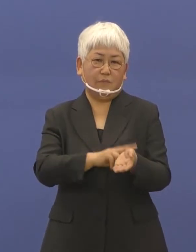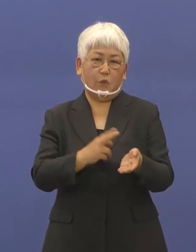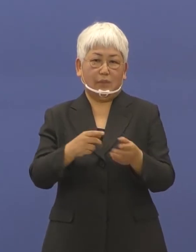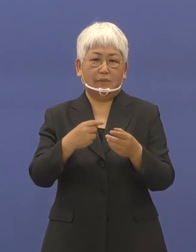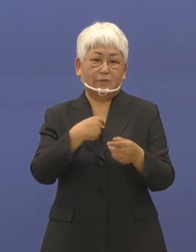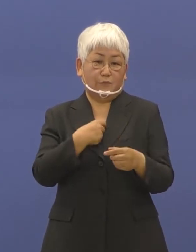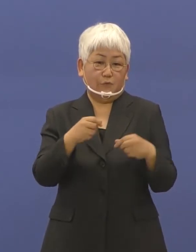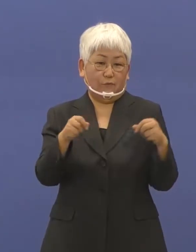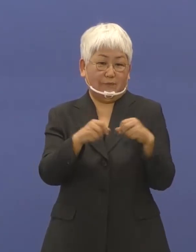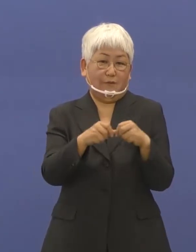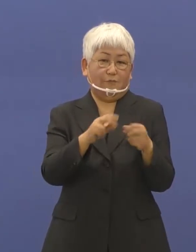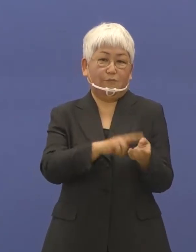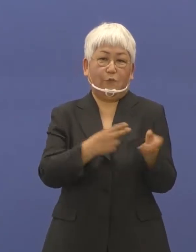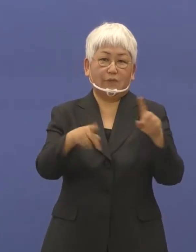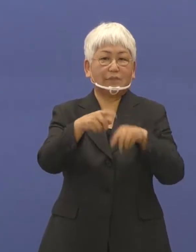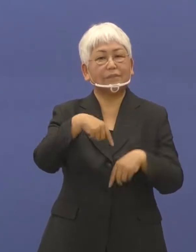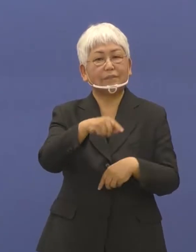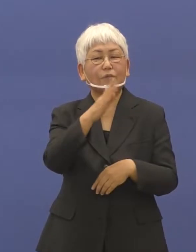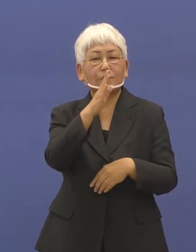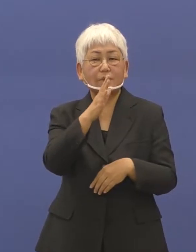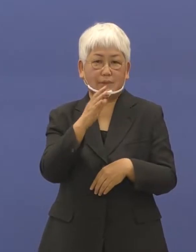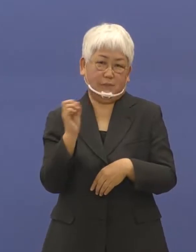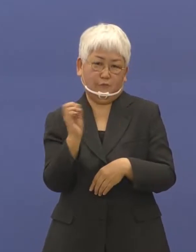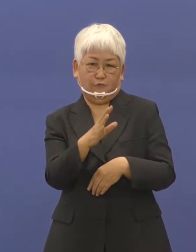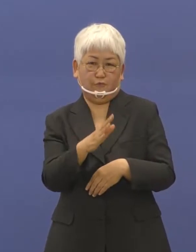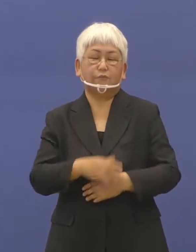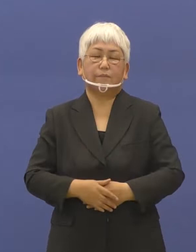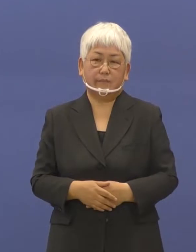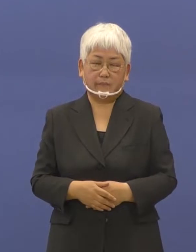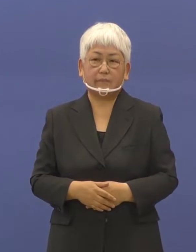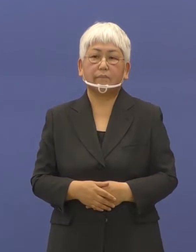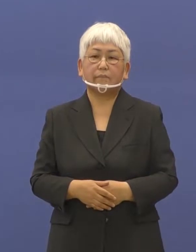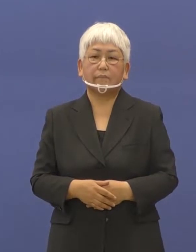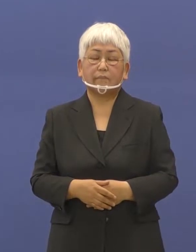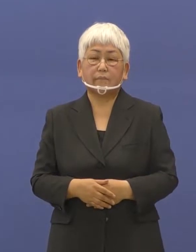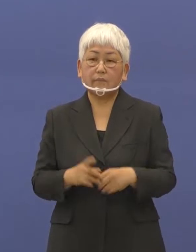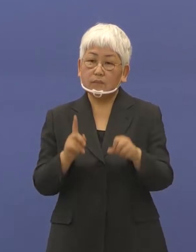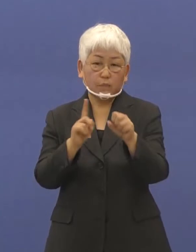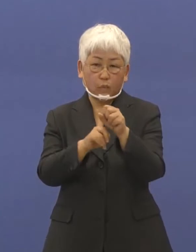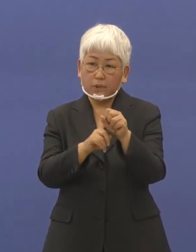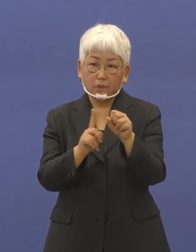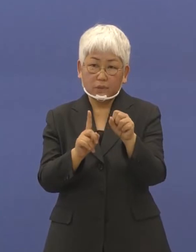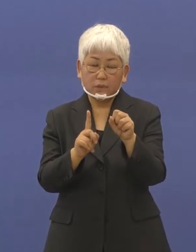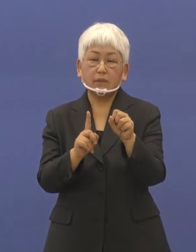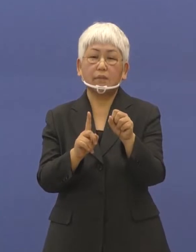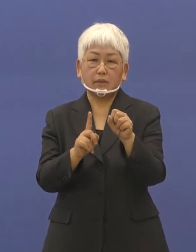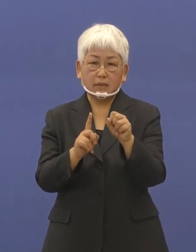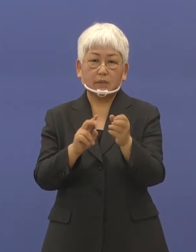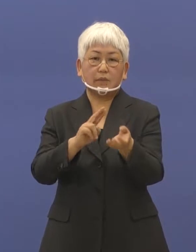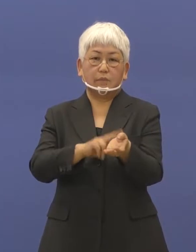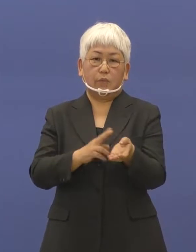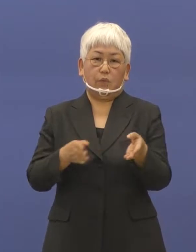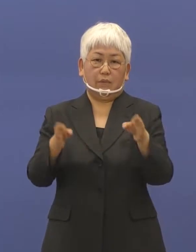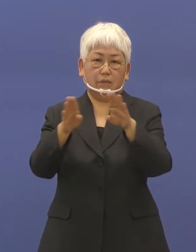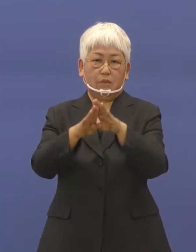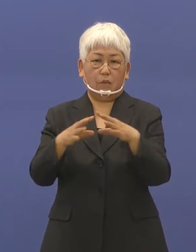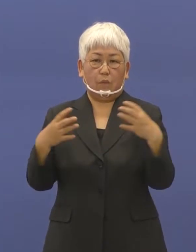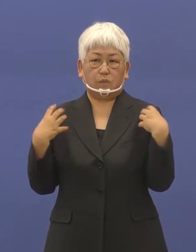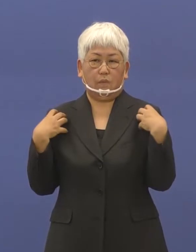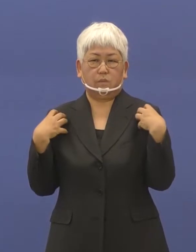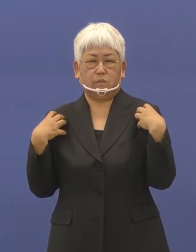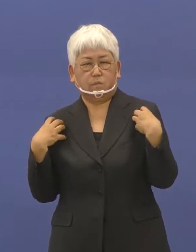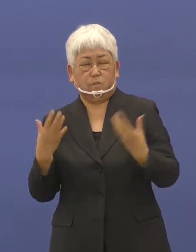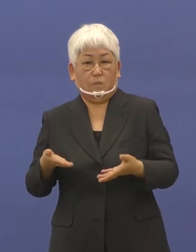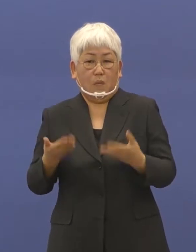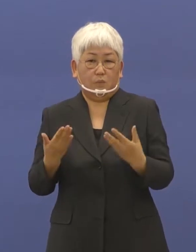する形になります。また目的ですけれども、当然医療機関の負担軽減ということもありますが、